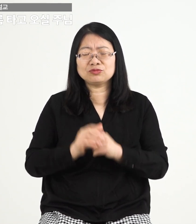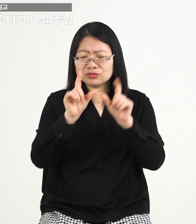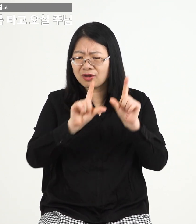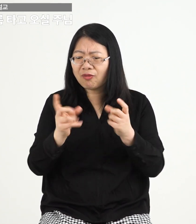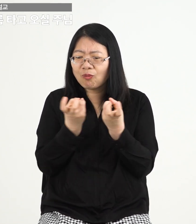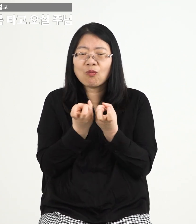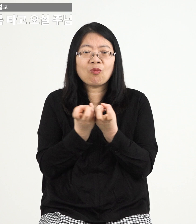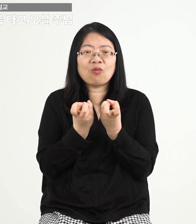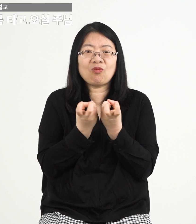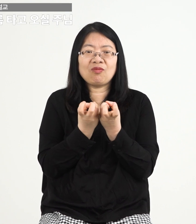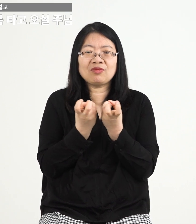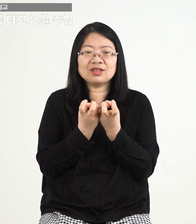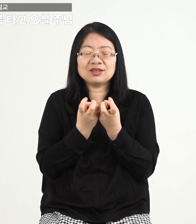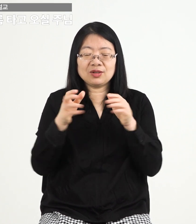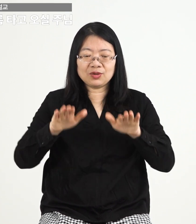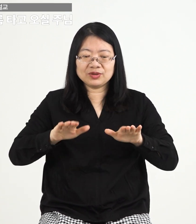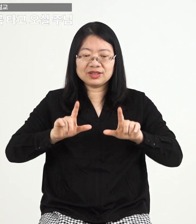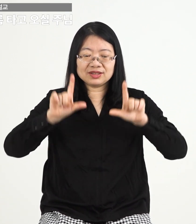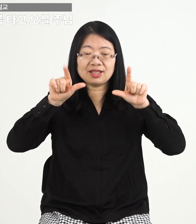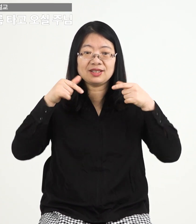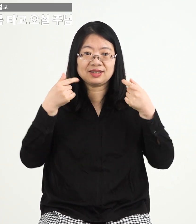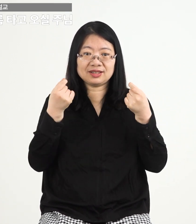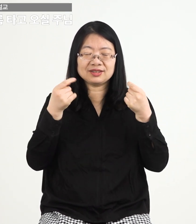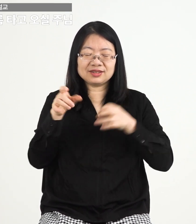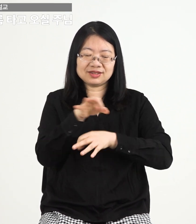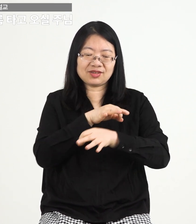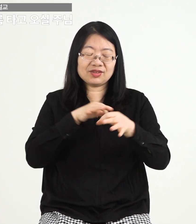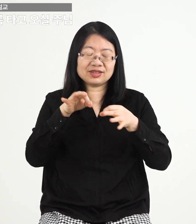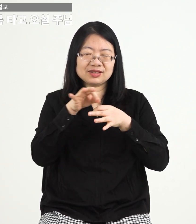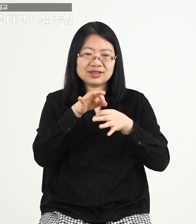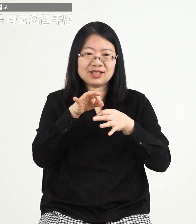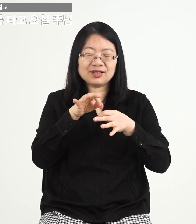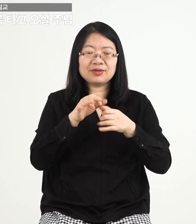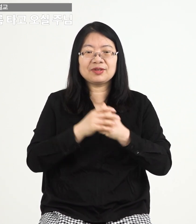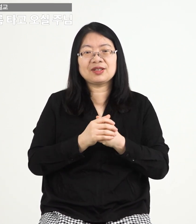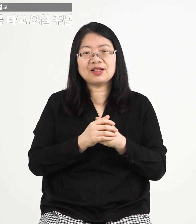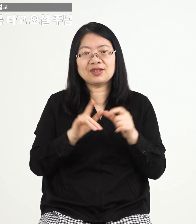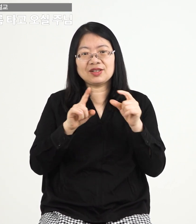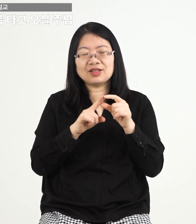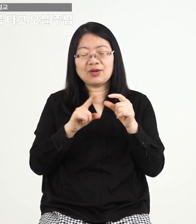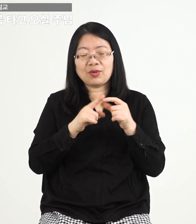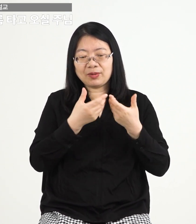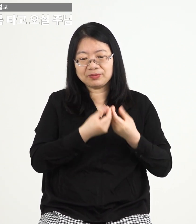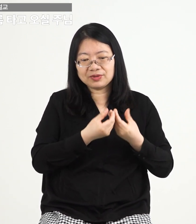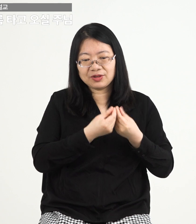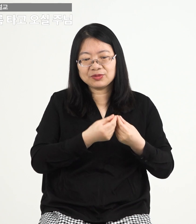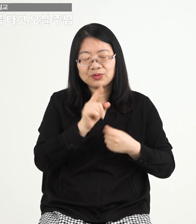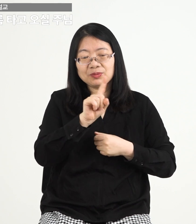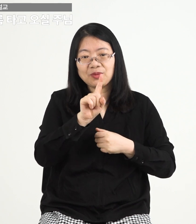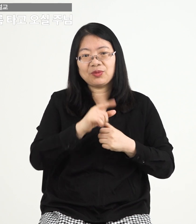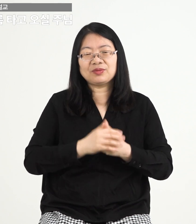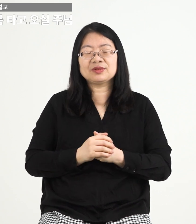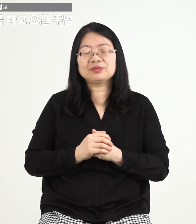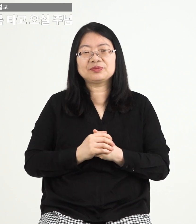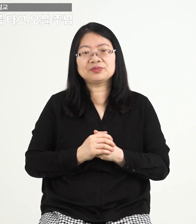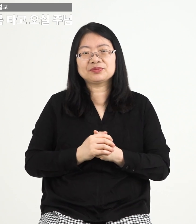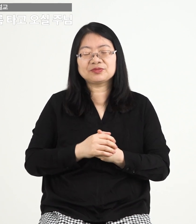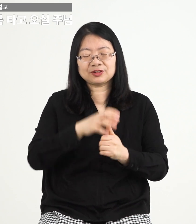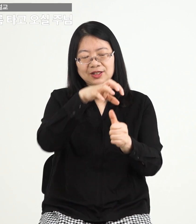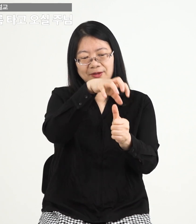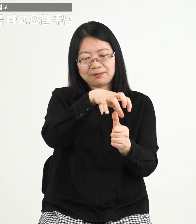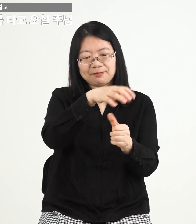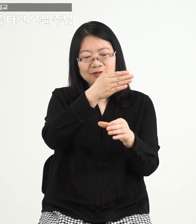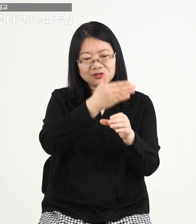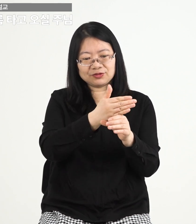살아요? 이제 오늘날 같은 경제의 용어로 비유를 하자면 그렇게 압박을 합니다.